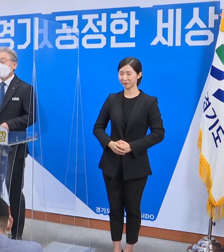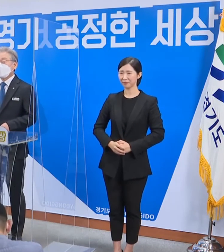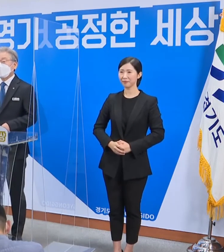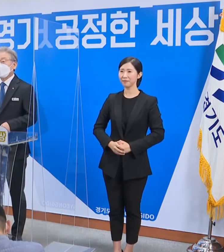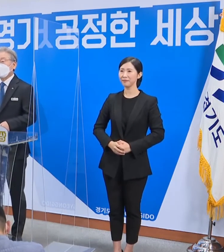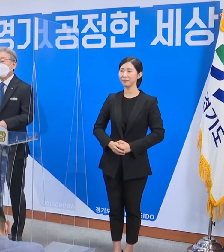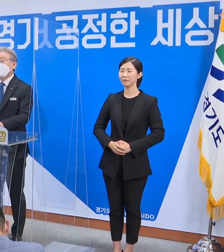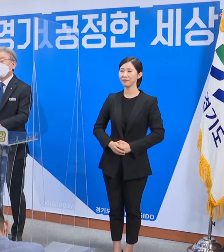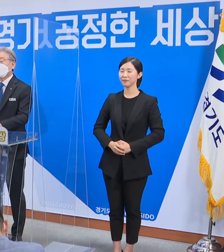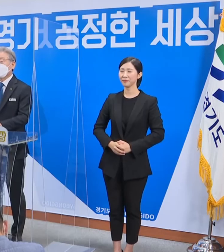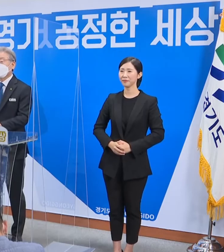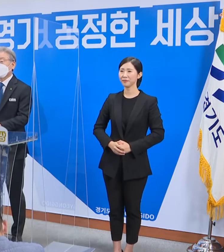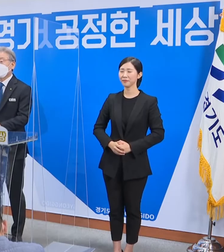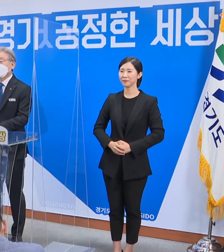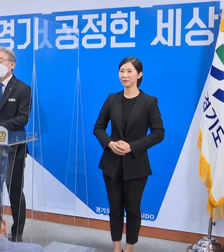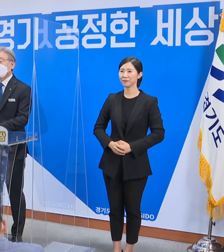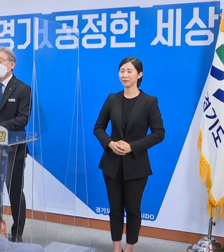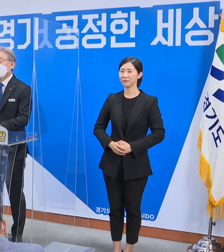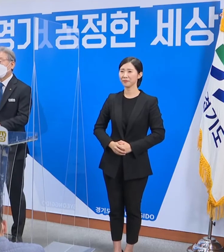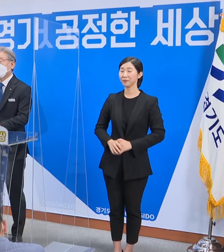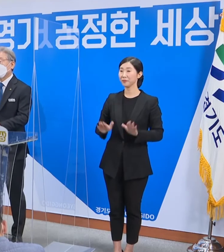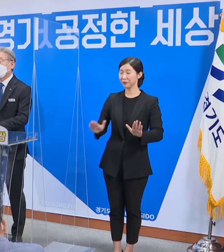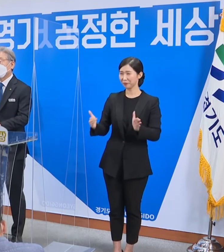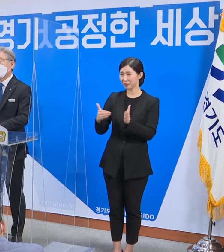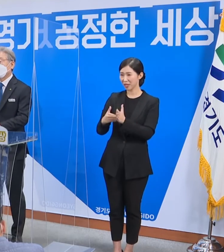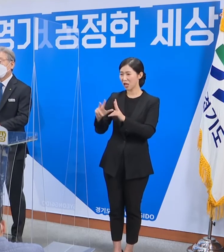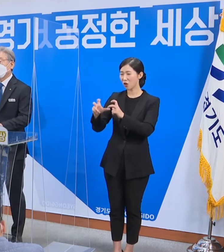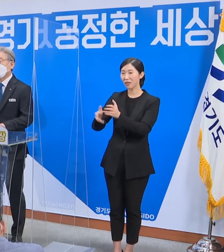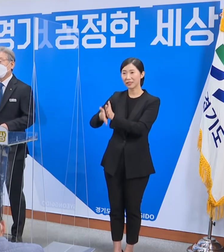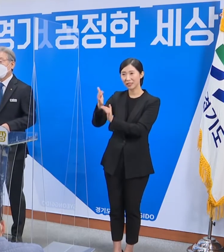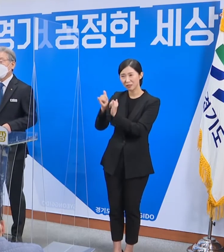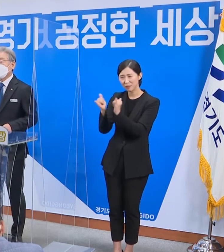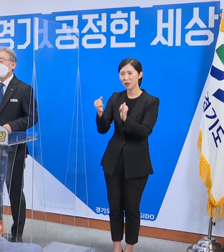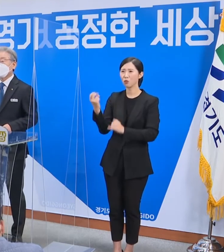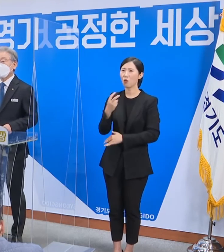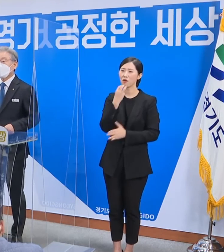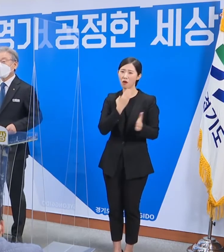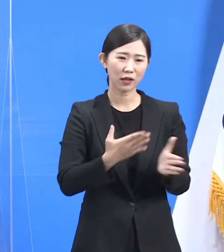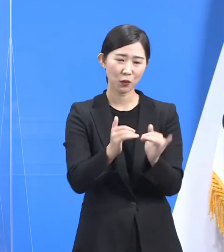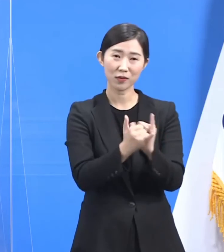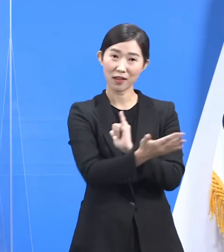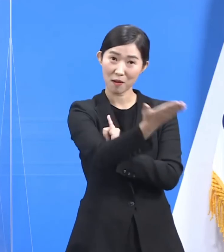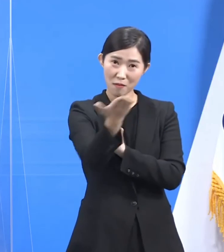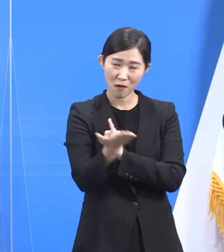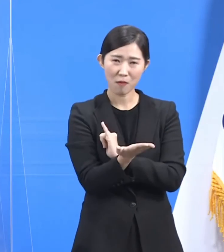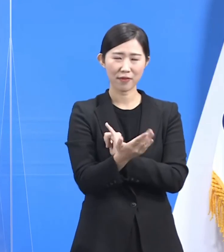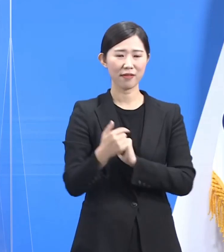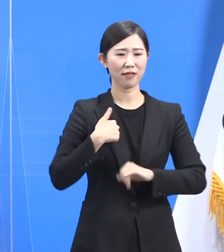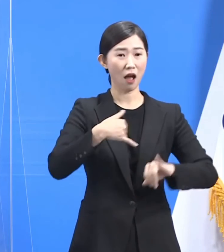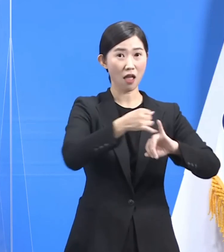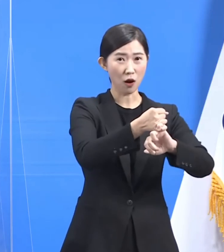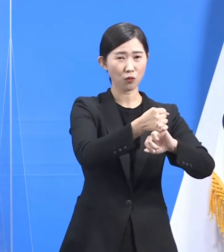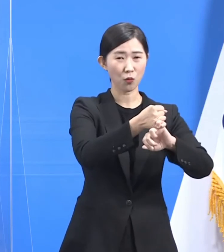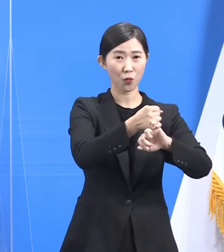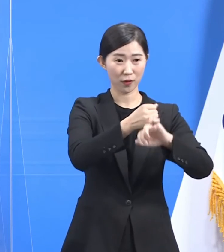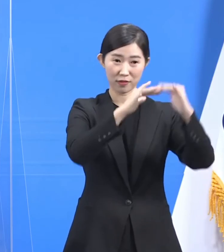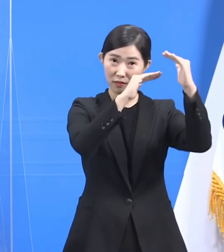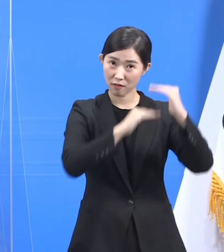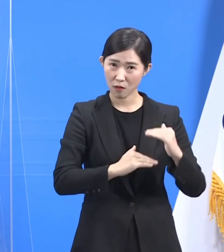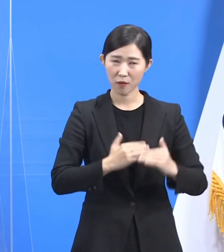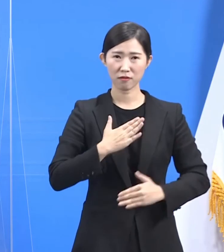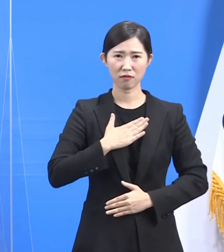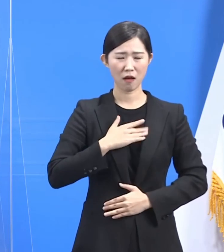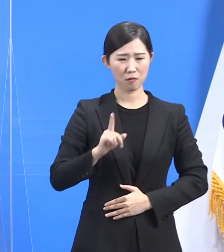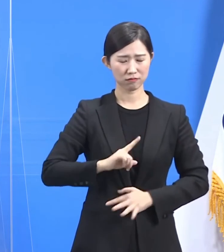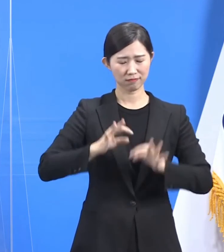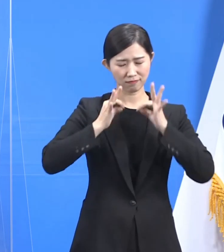지금까지 우리 성남시민 그리고 경기도민들께 약속해왔던 것들을 저는 나름